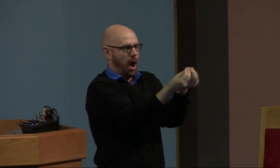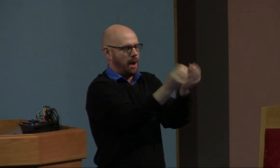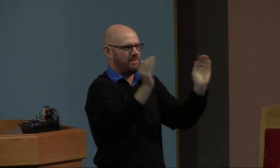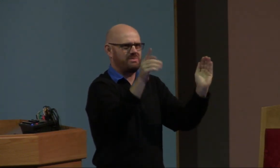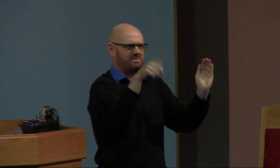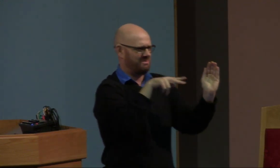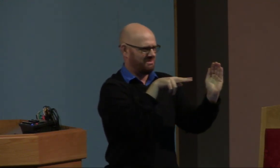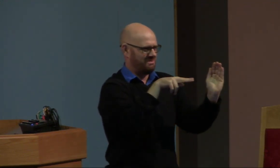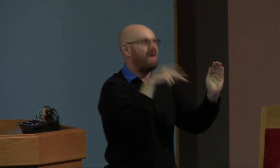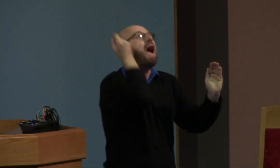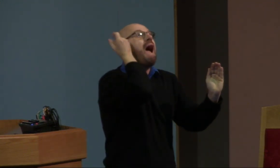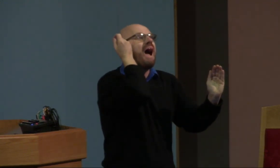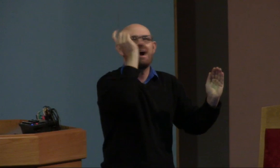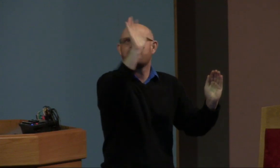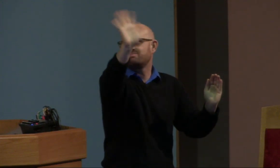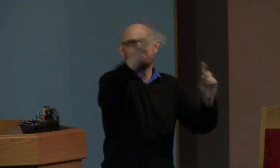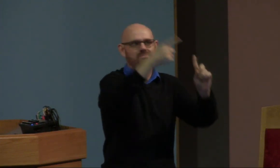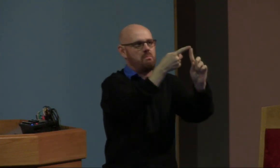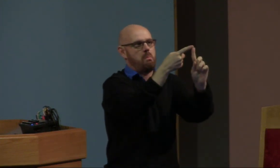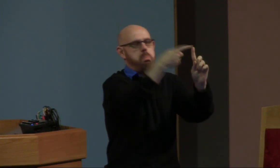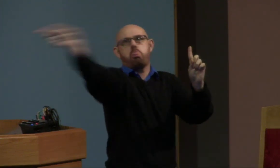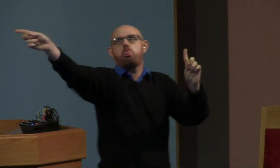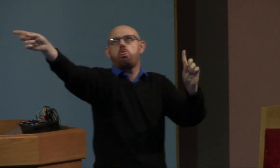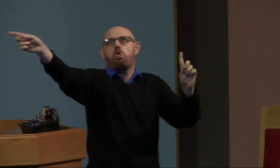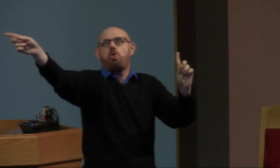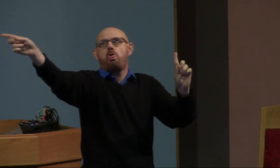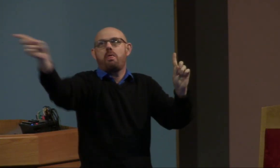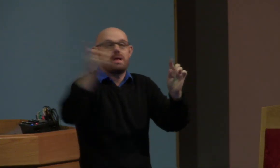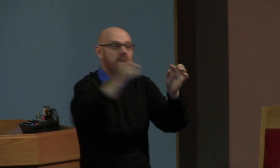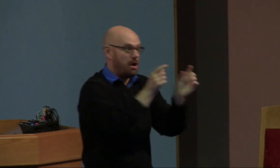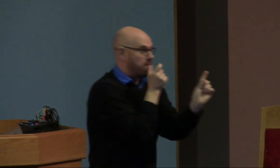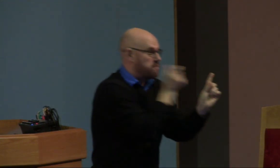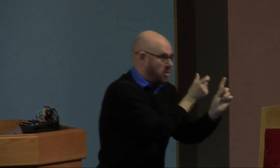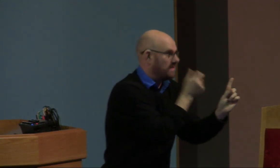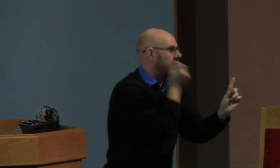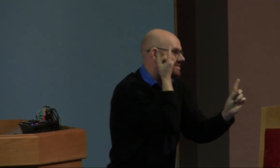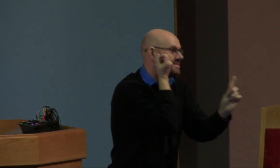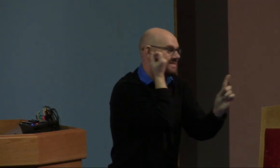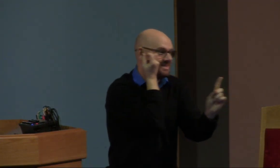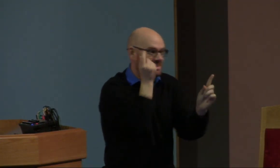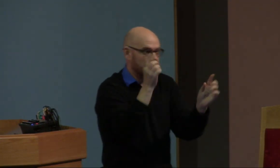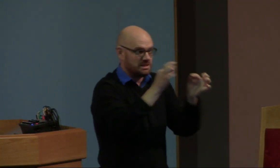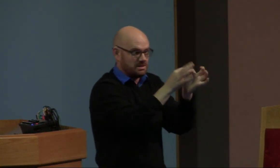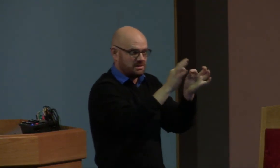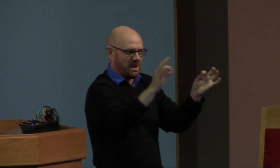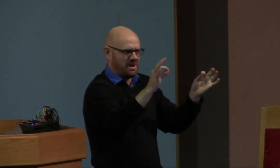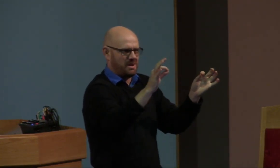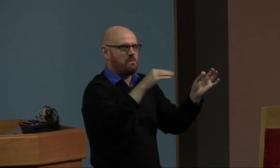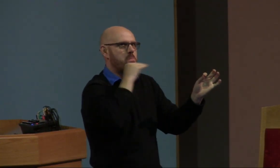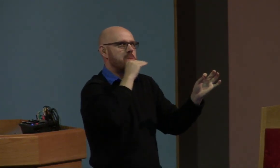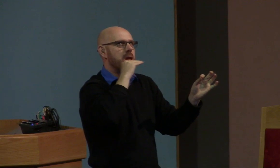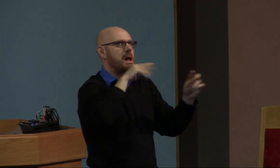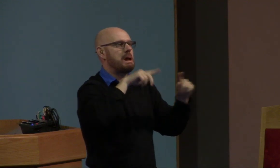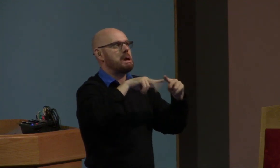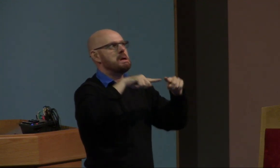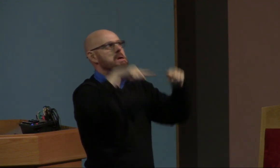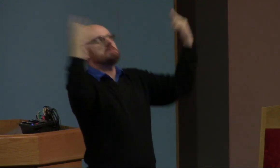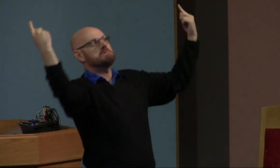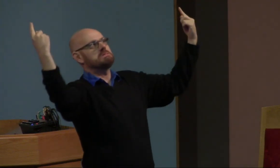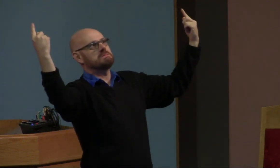maar saam is moeilik om te verstaan. Maar ons verstaan elke woord, maar 'n sin, dan